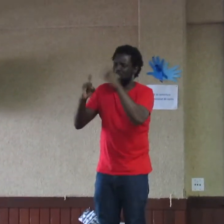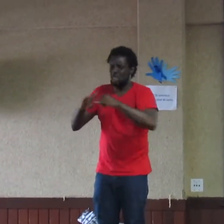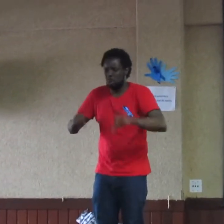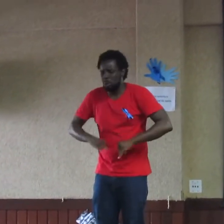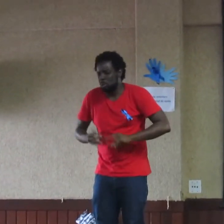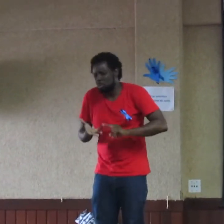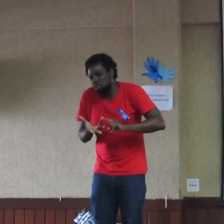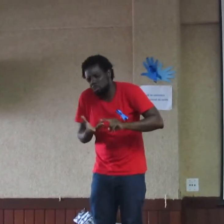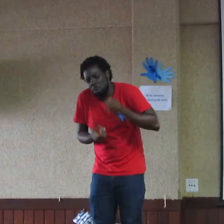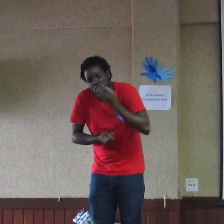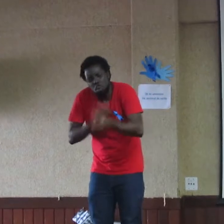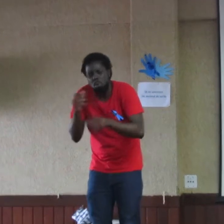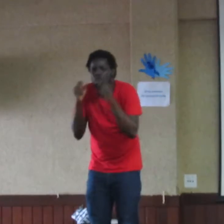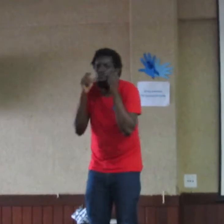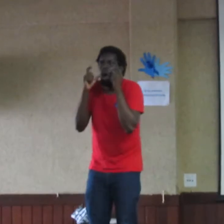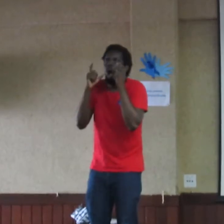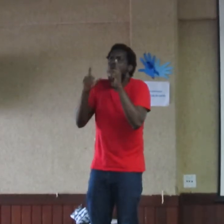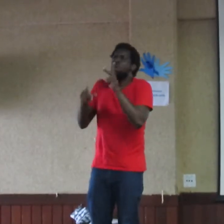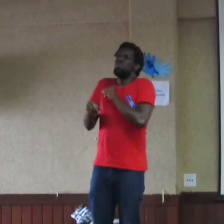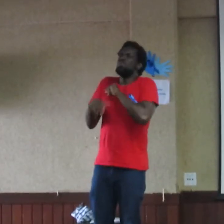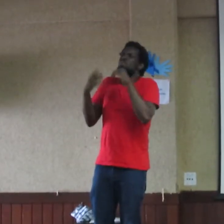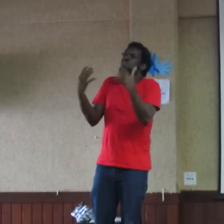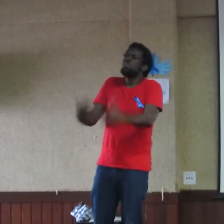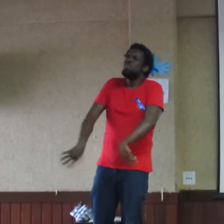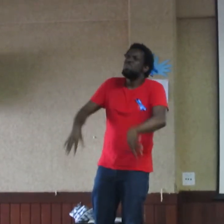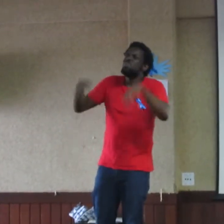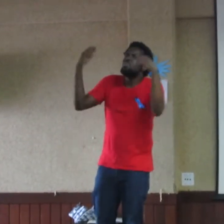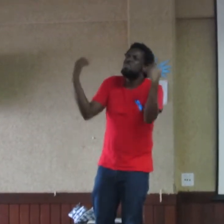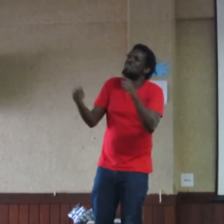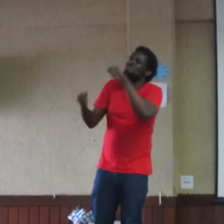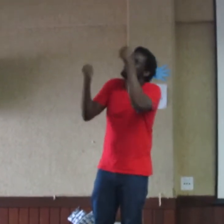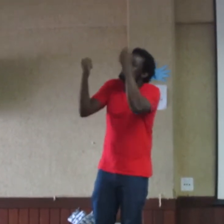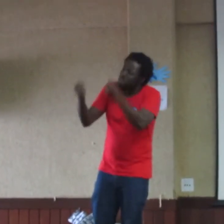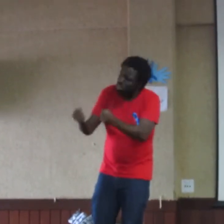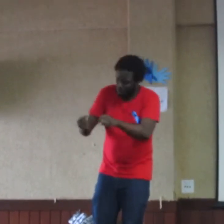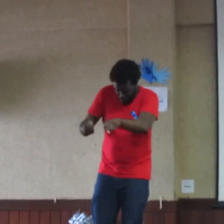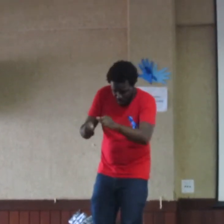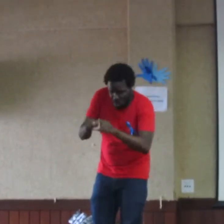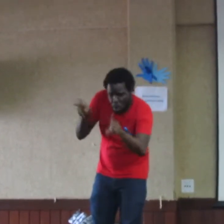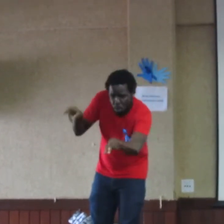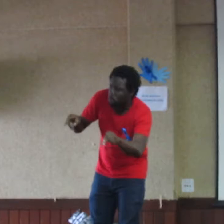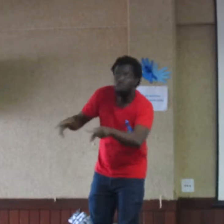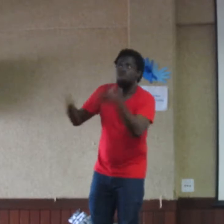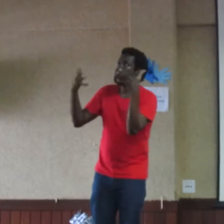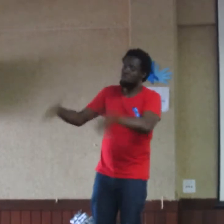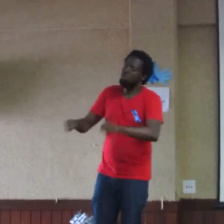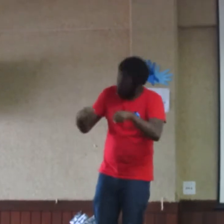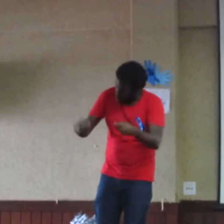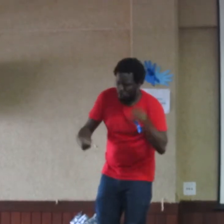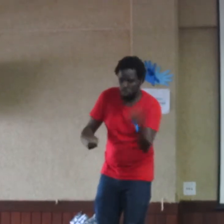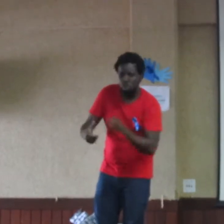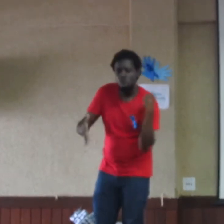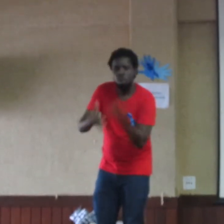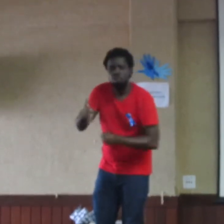essa escola por difundir como é que o professor tem que ensinar, como é a relação do aluno com o